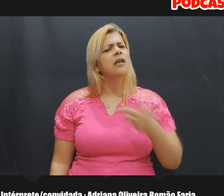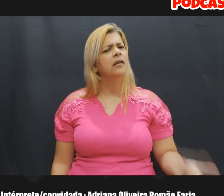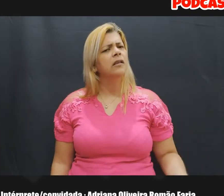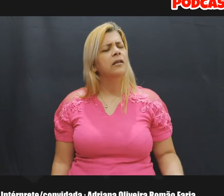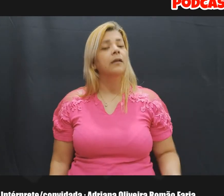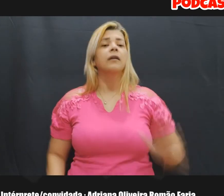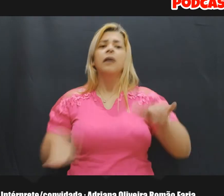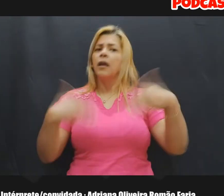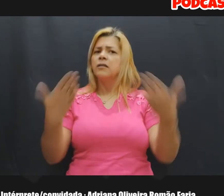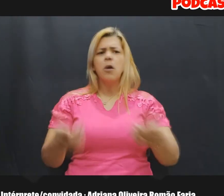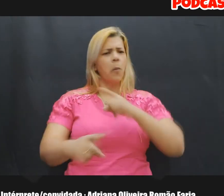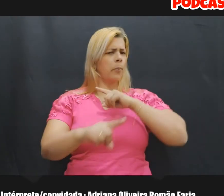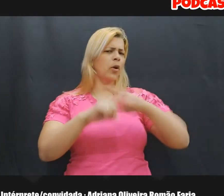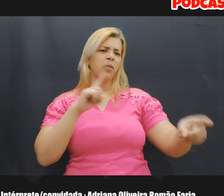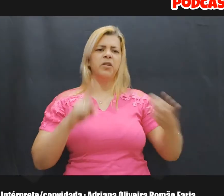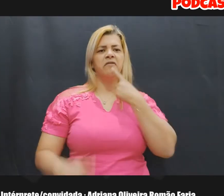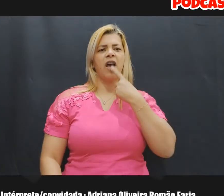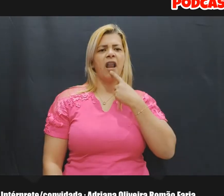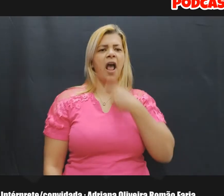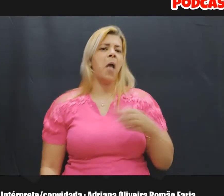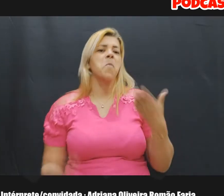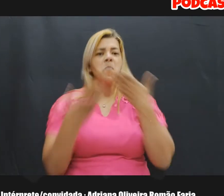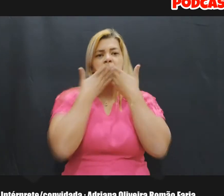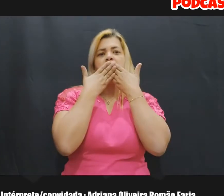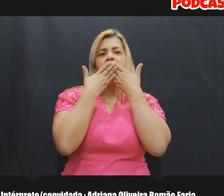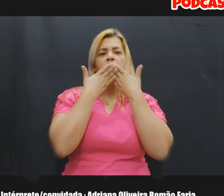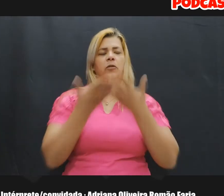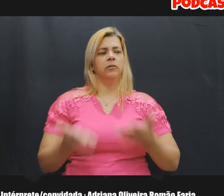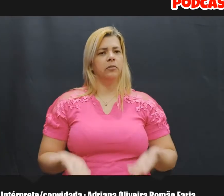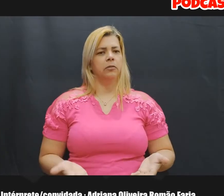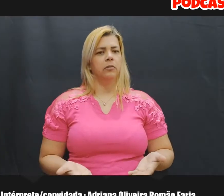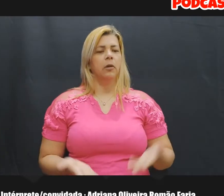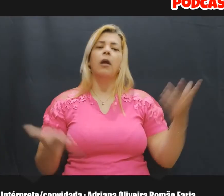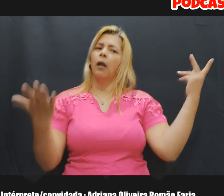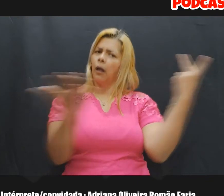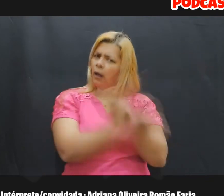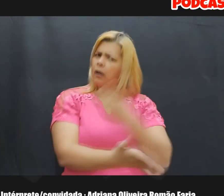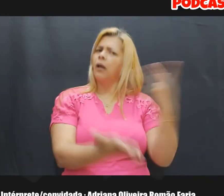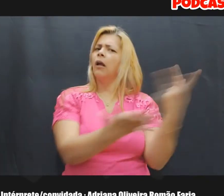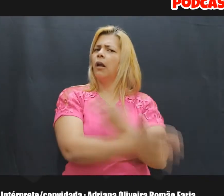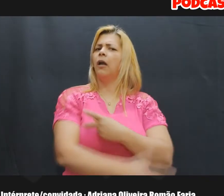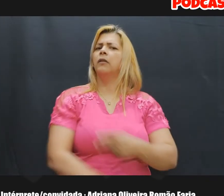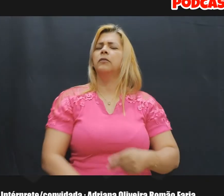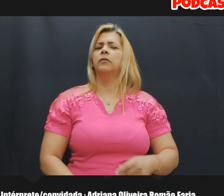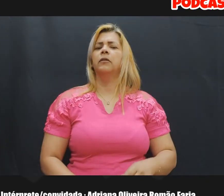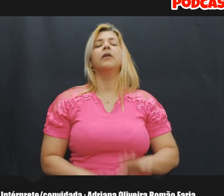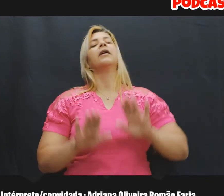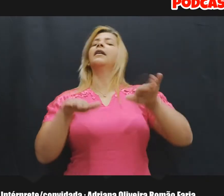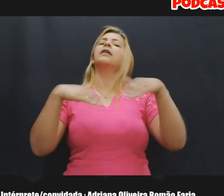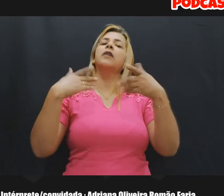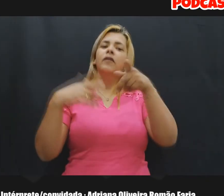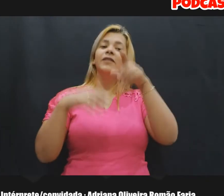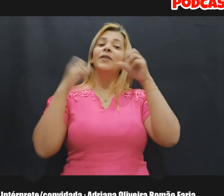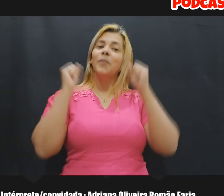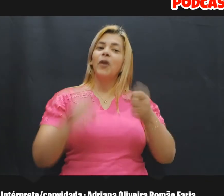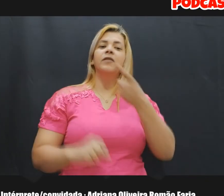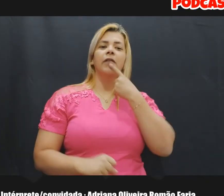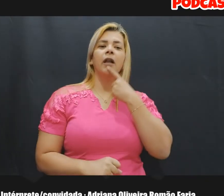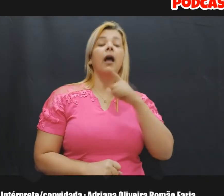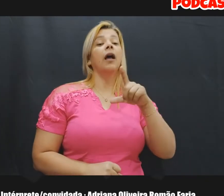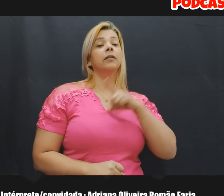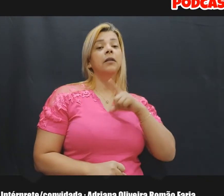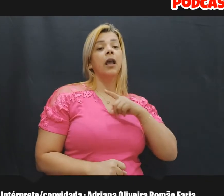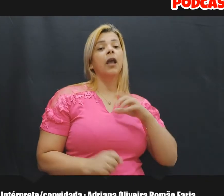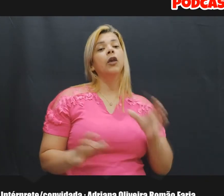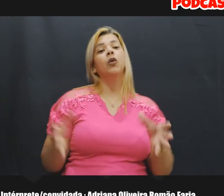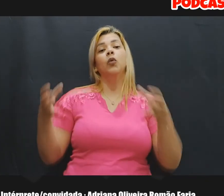é surdo, não é desrespeitoso, não é de forma alguma ofensivo você falar, tem um time